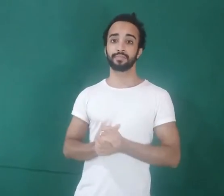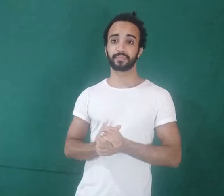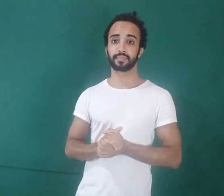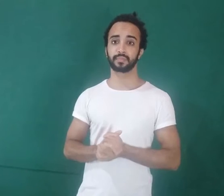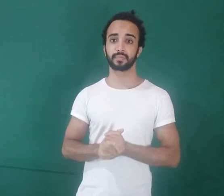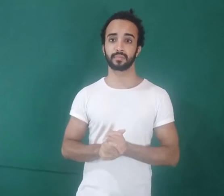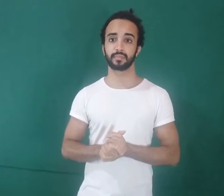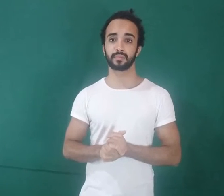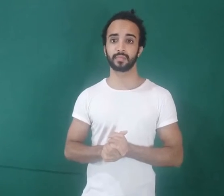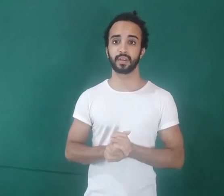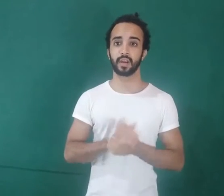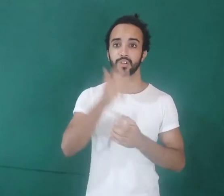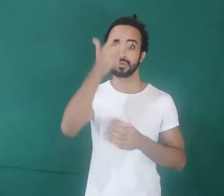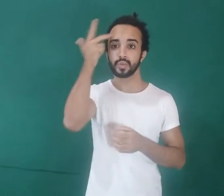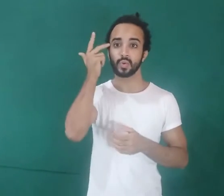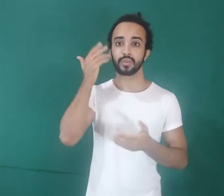perderam o pudor,